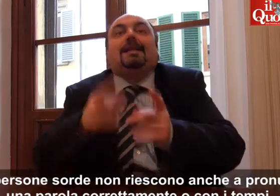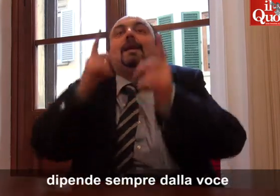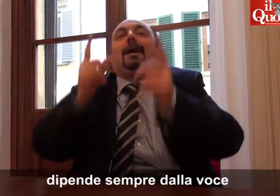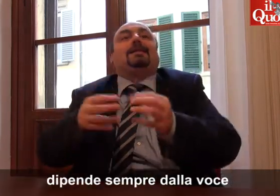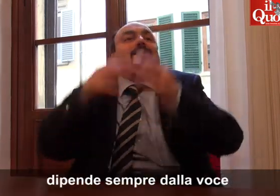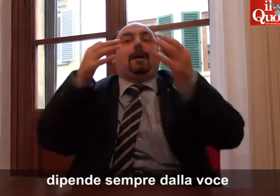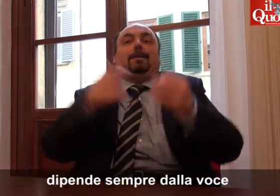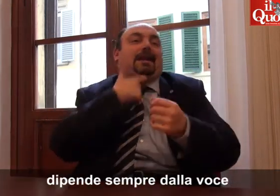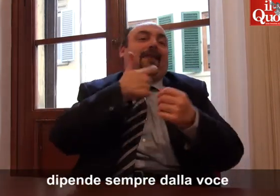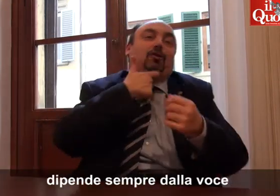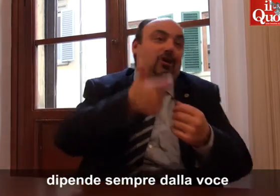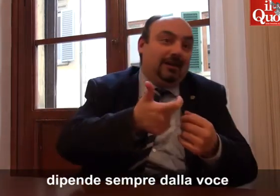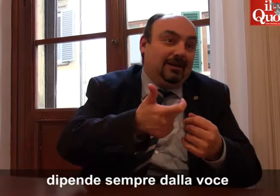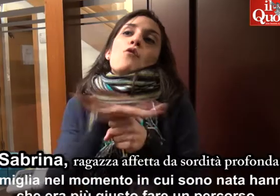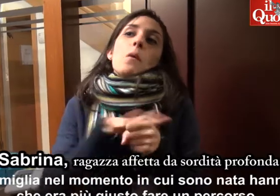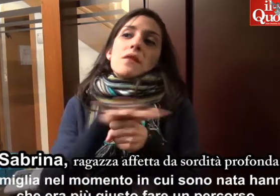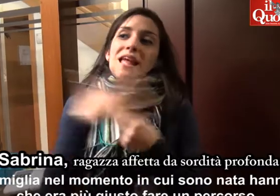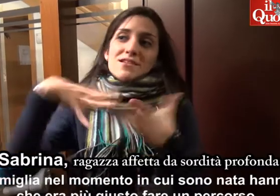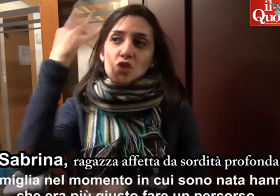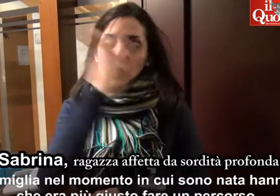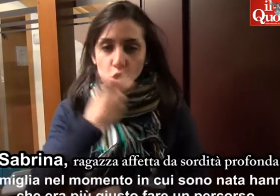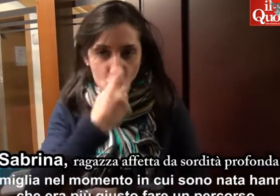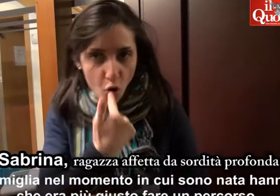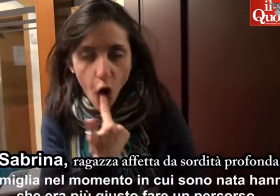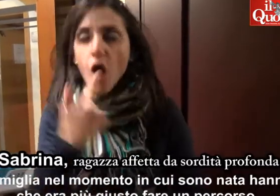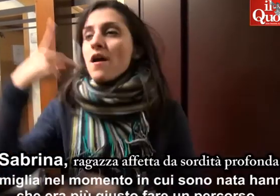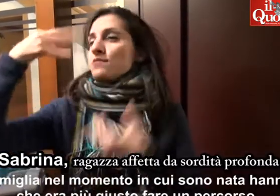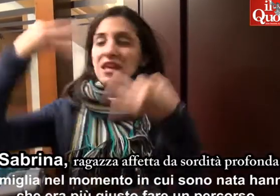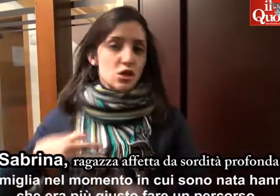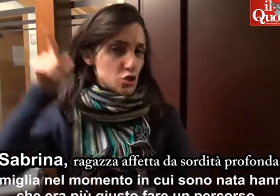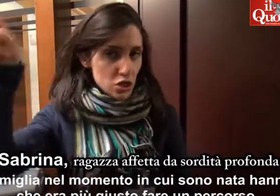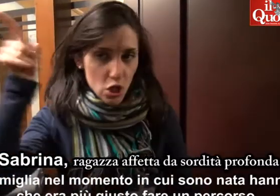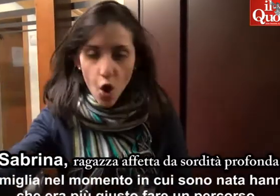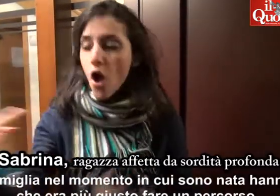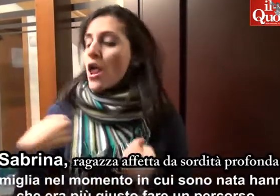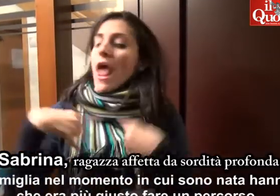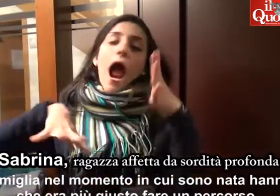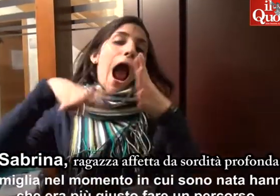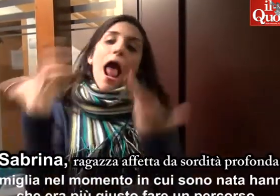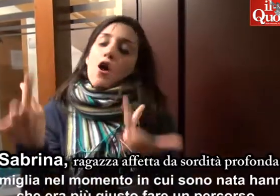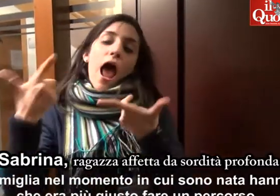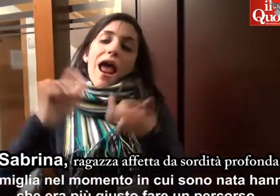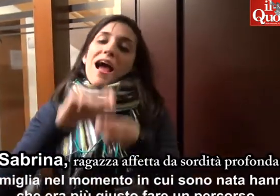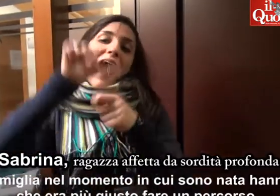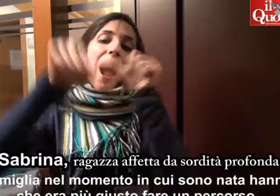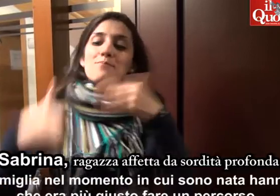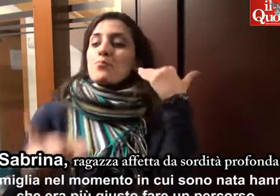divante sempre dalla voce. Allora la mia famiglia, nel momento in sono nata, hanno visto che era più giusto fare un